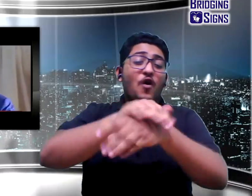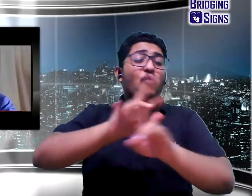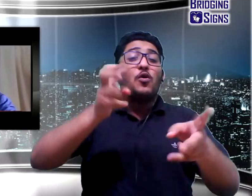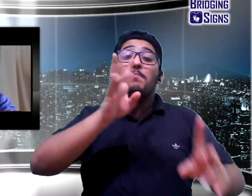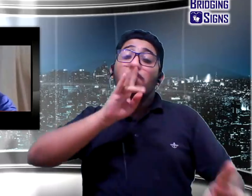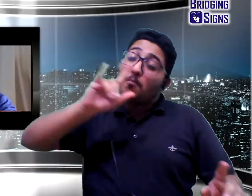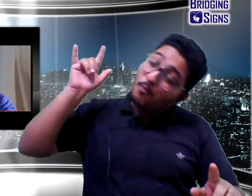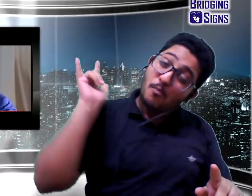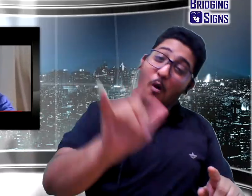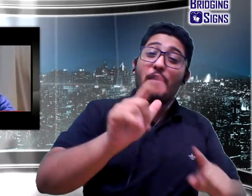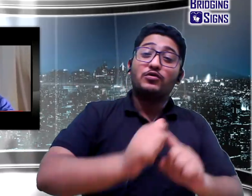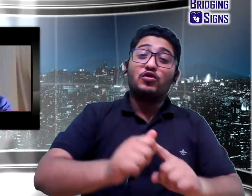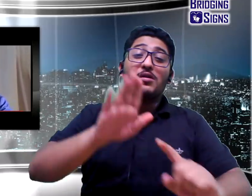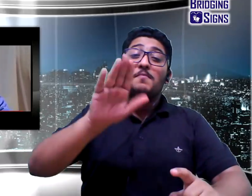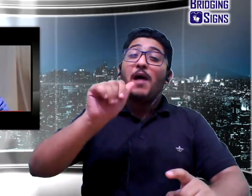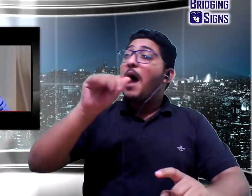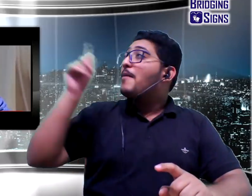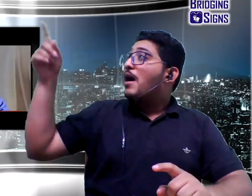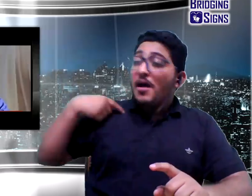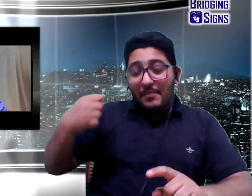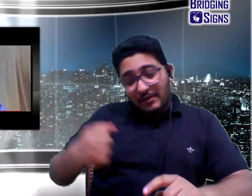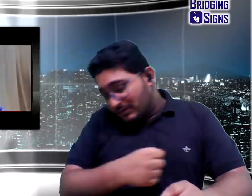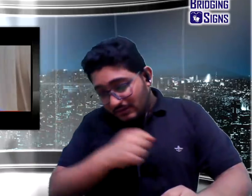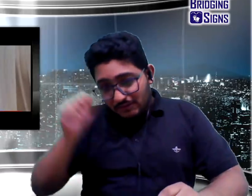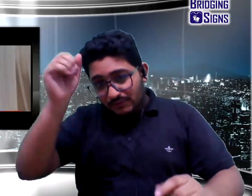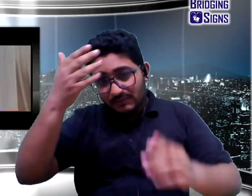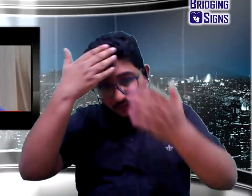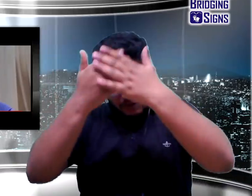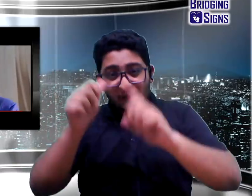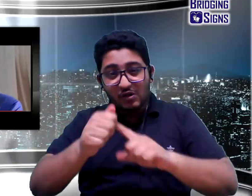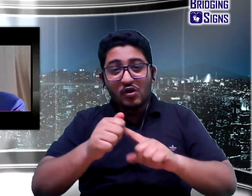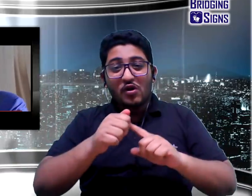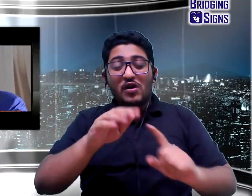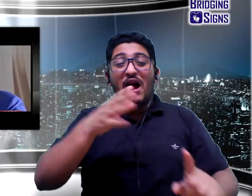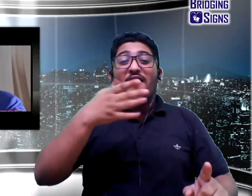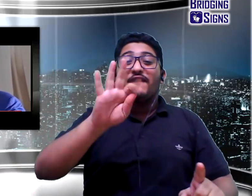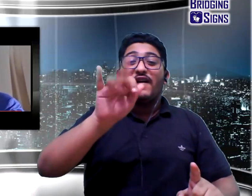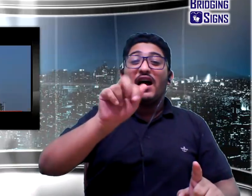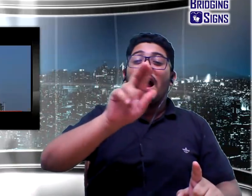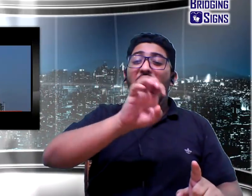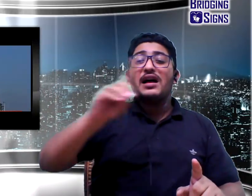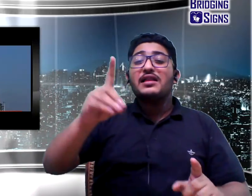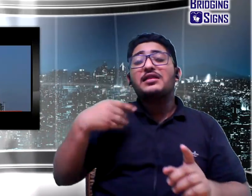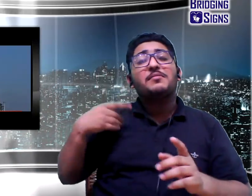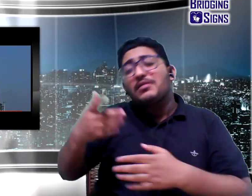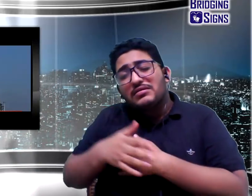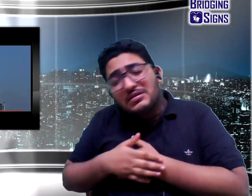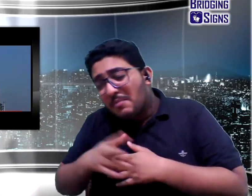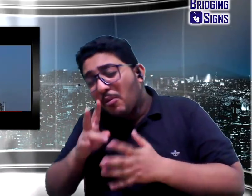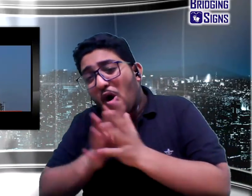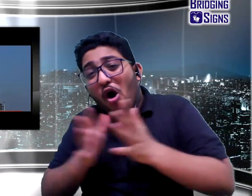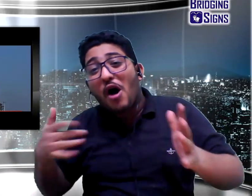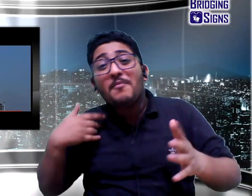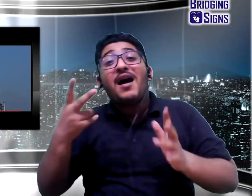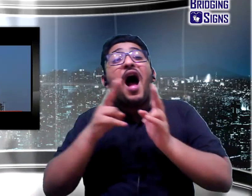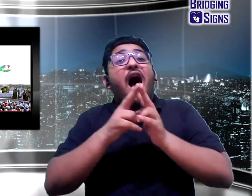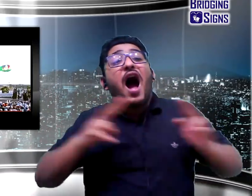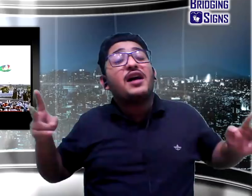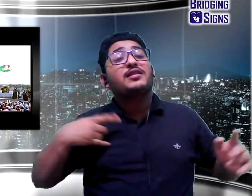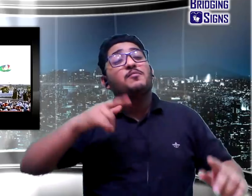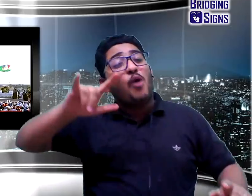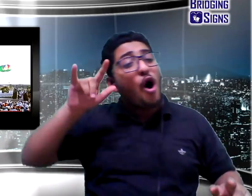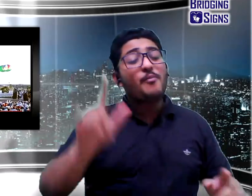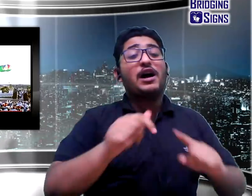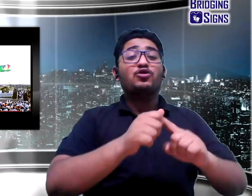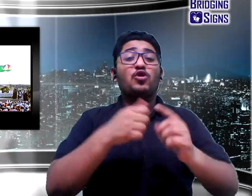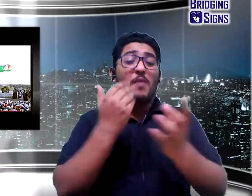मुहब्बत है। गुरु नानक का सिख हां मैं ते शेख फरीद का चेला मेरी खसलत मोहब्बत है, मेरी कुदरत मोहब्बत है, मेरा